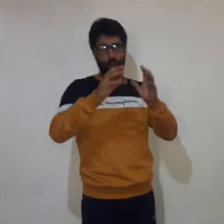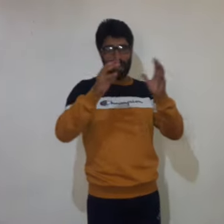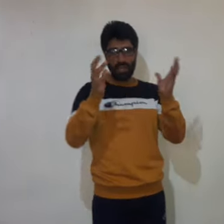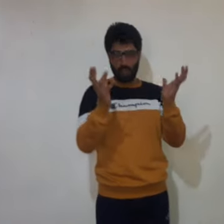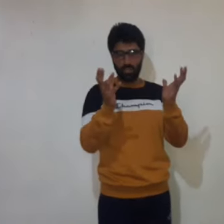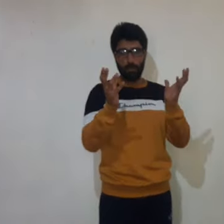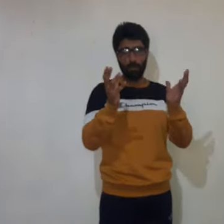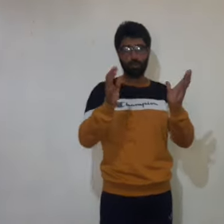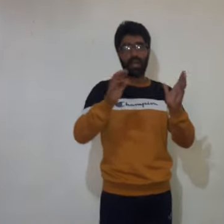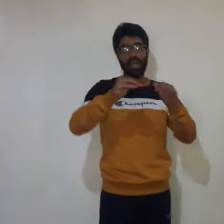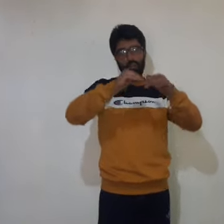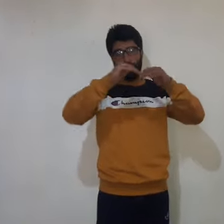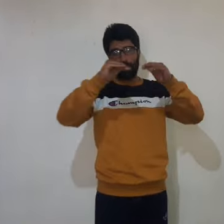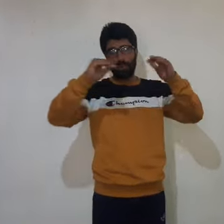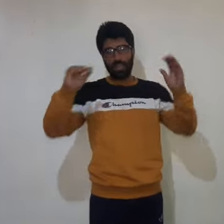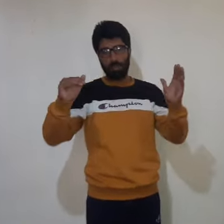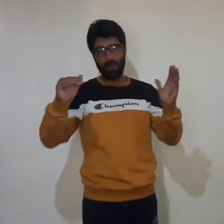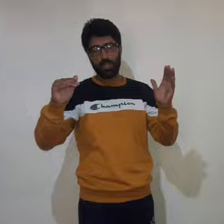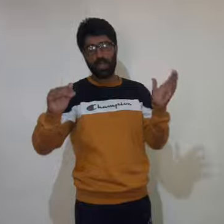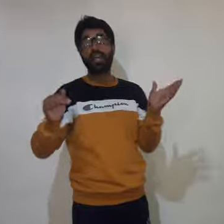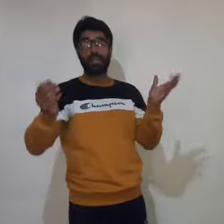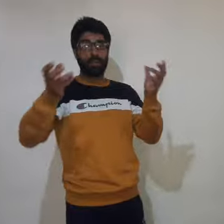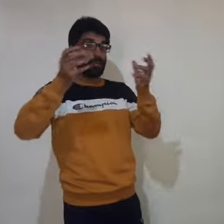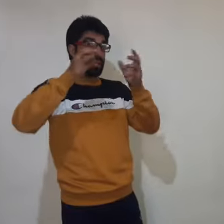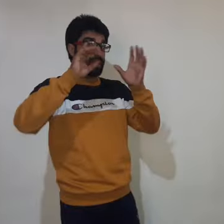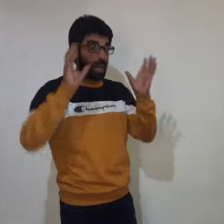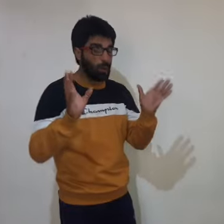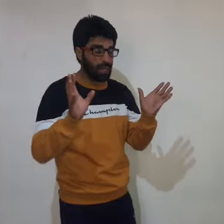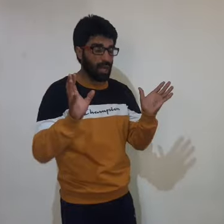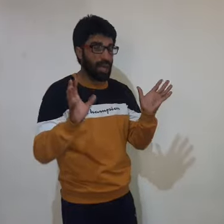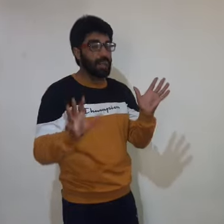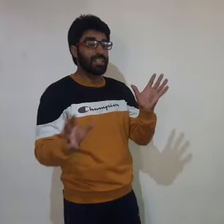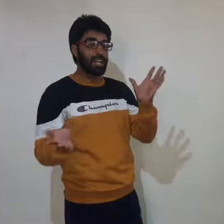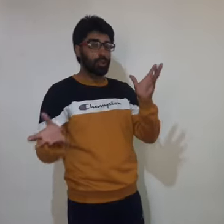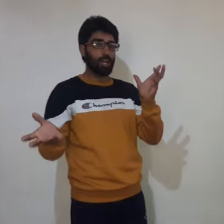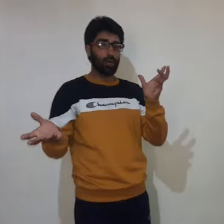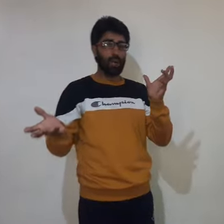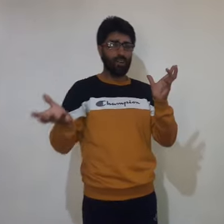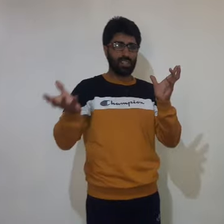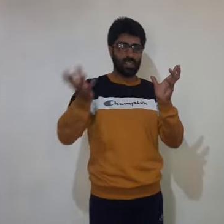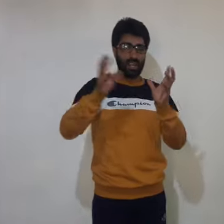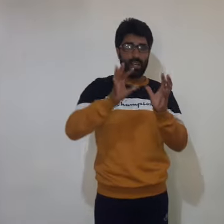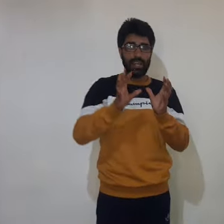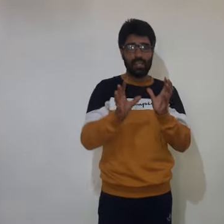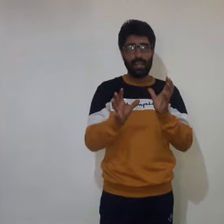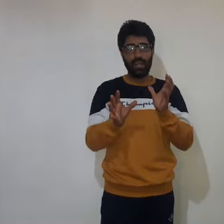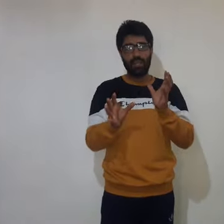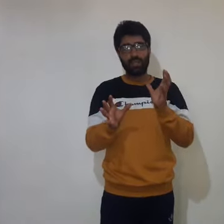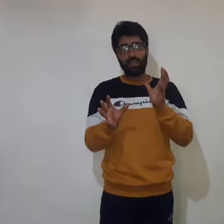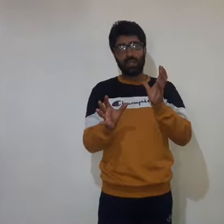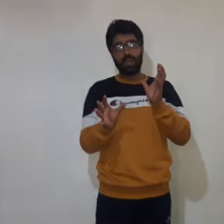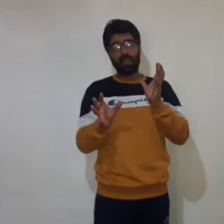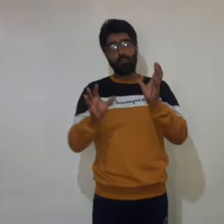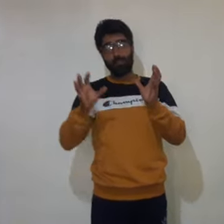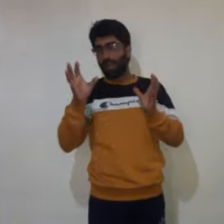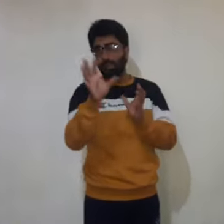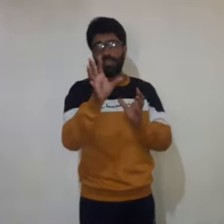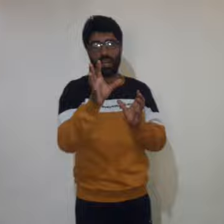ये क्राउन शेप्ड होता है, वहां पे मल्टीप्लाई हो जाता है। कभी कभार क्या होता है, ये जो कोरोना वायरस है ये ब्लड में चला